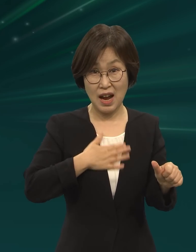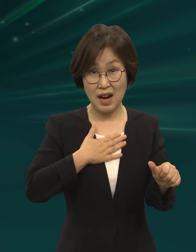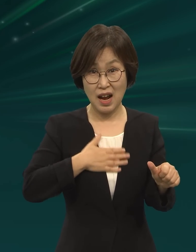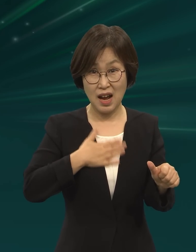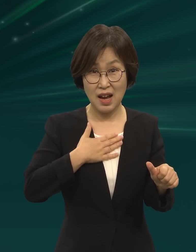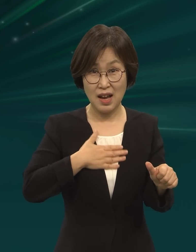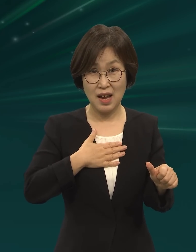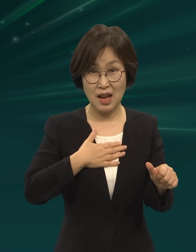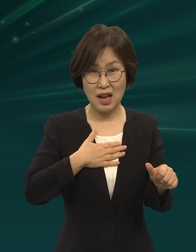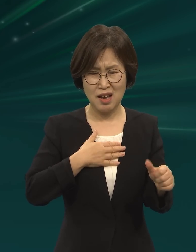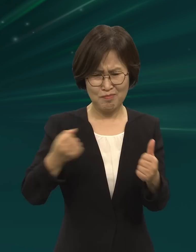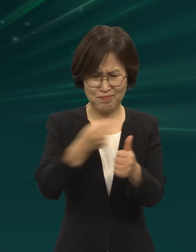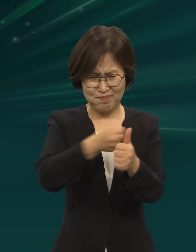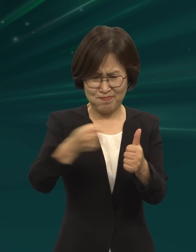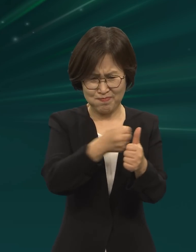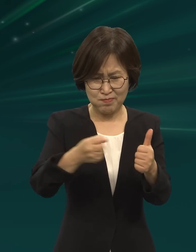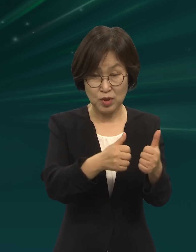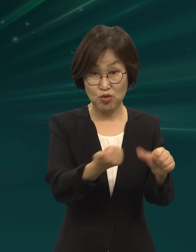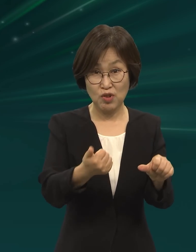전 너무 무서웠습니다.